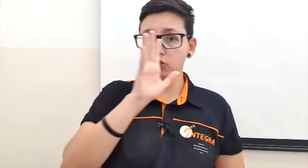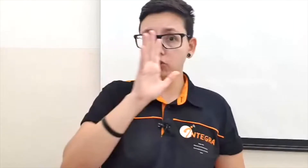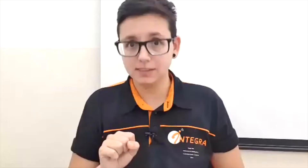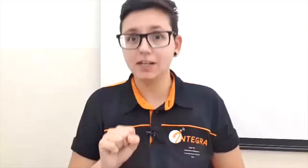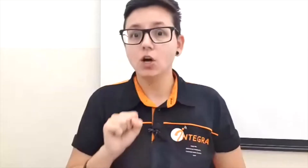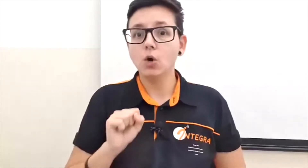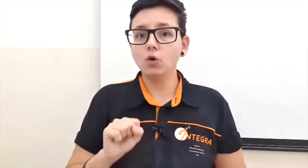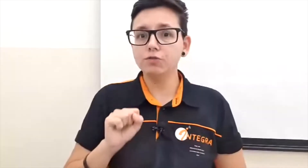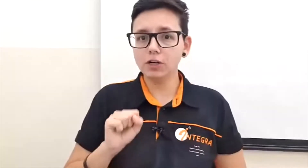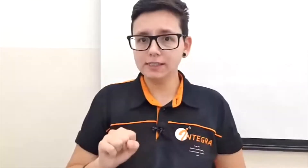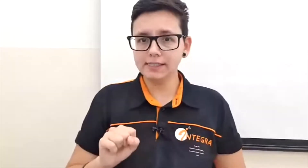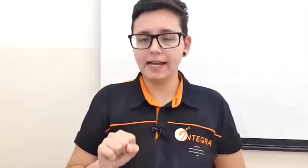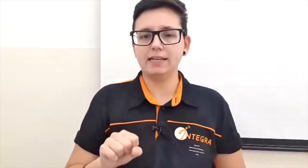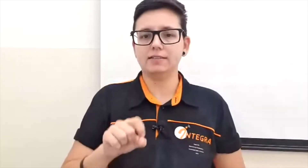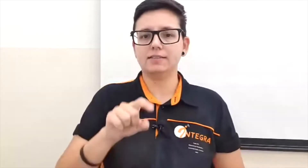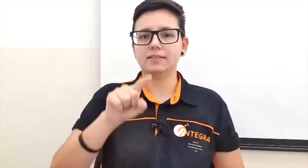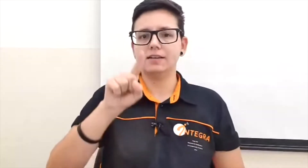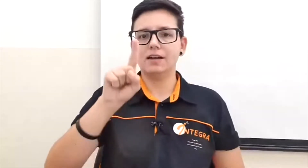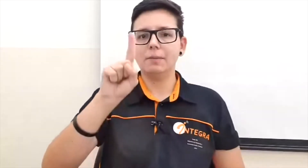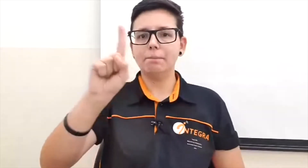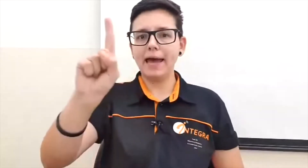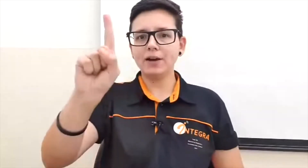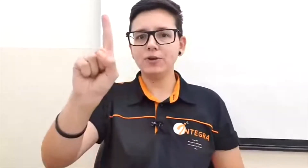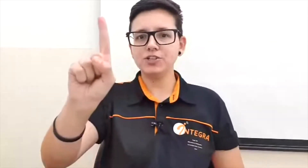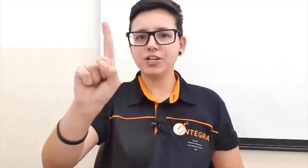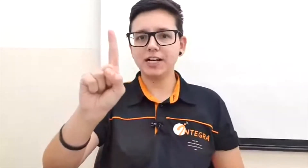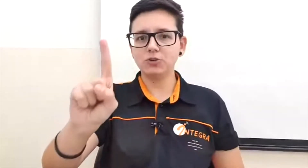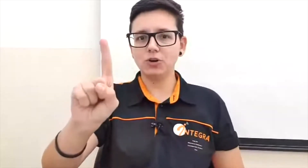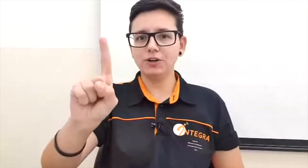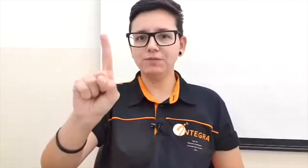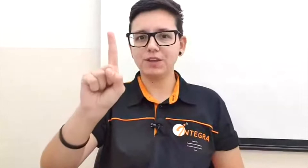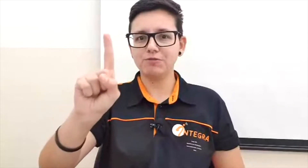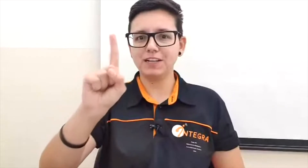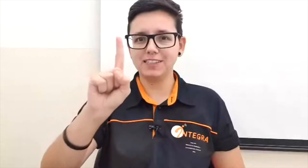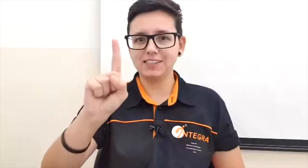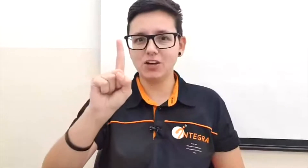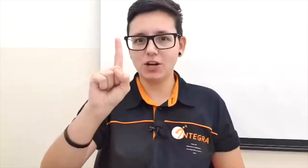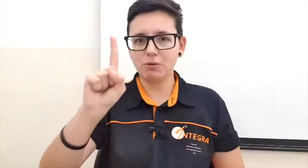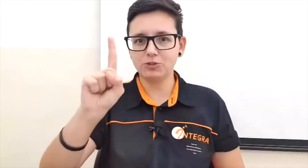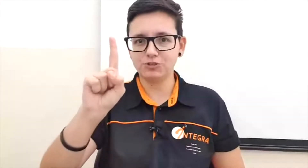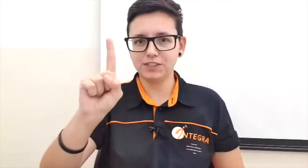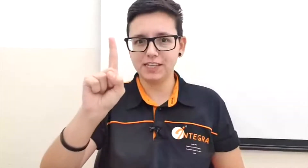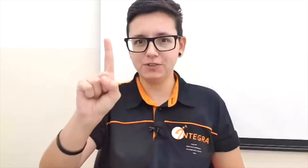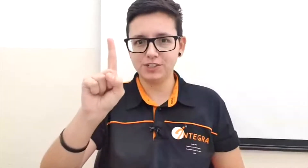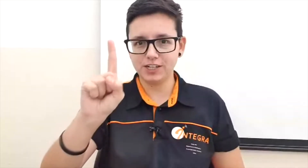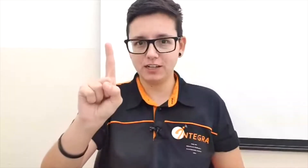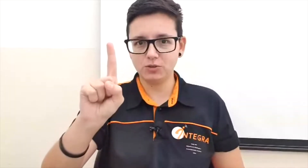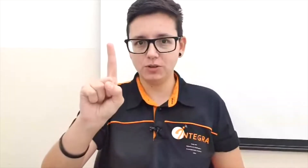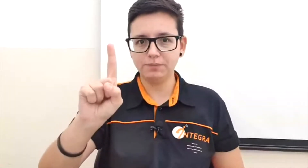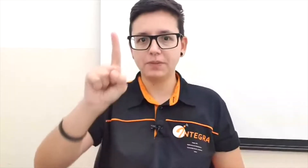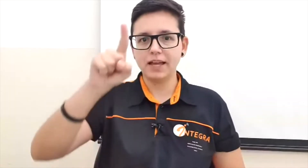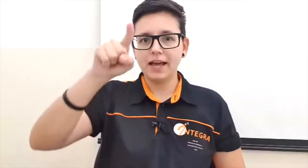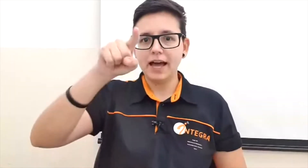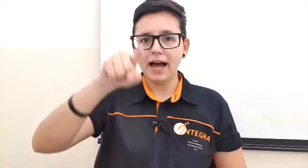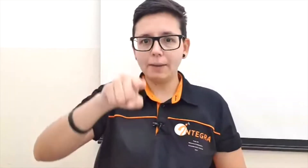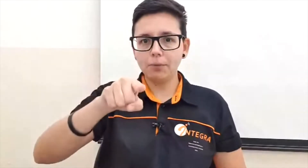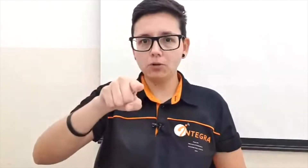frase? O vocês. Pega o indicador, faz assim, ó, igual eu tô fazendo o indicador. Aponta